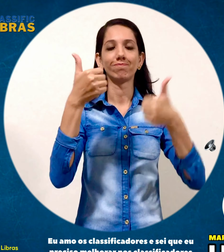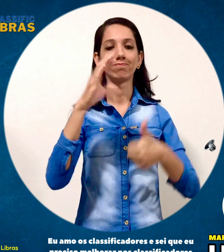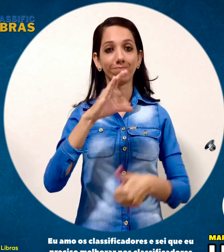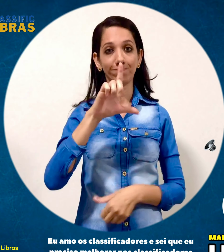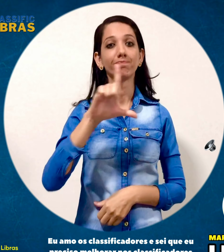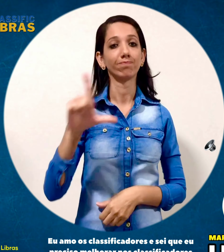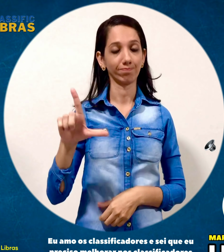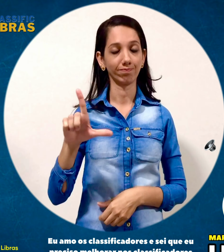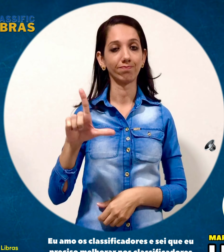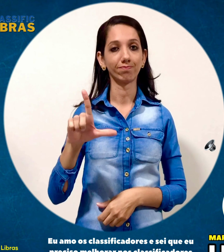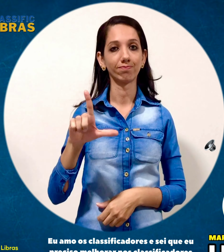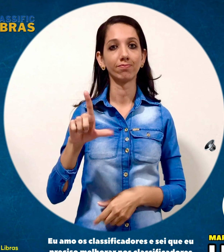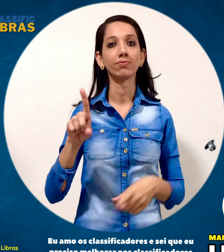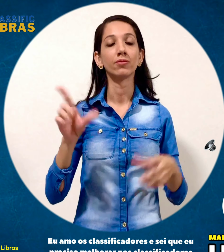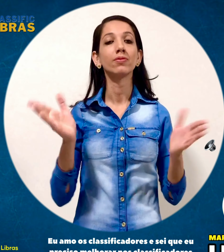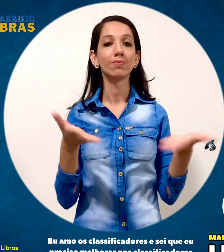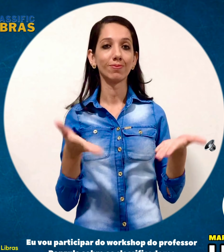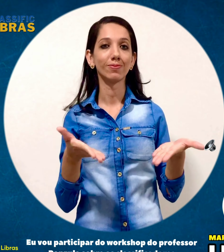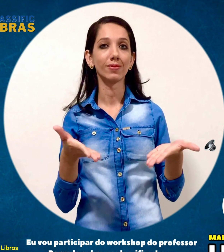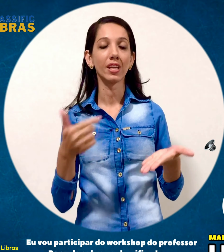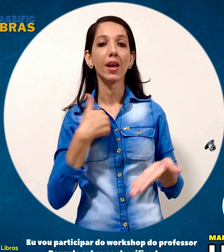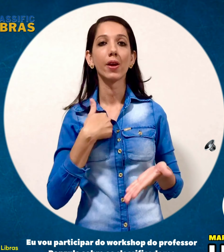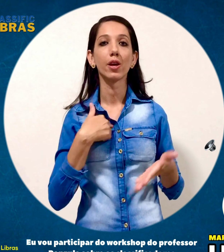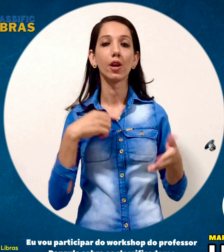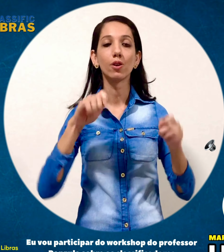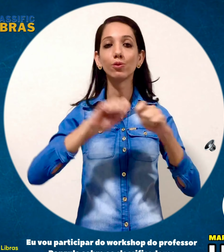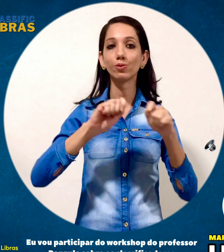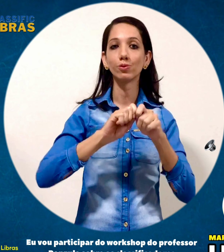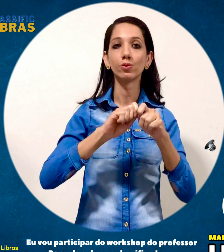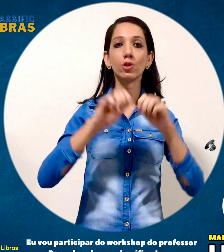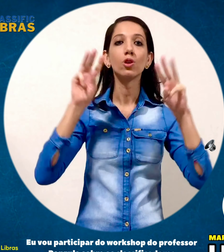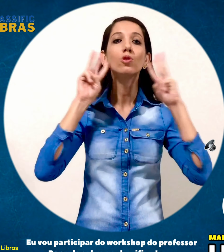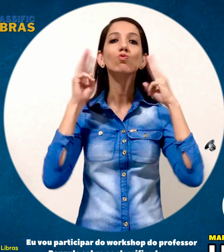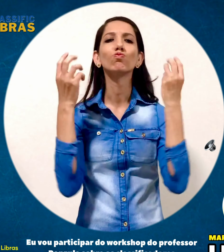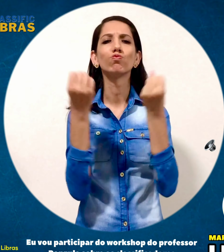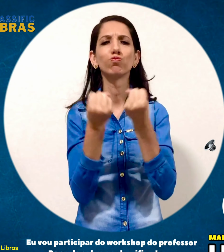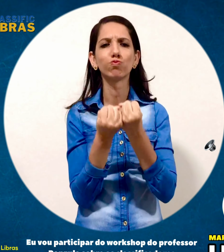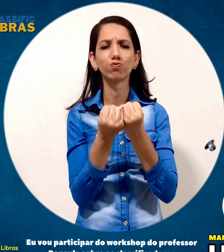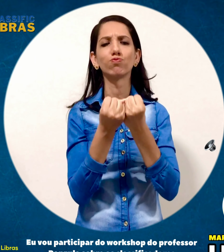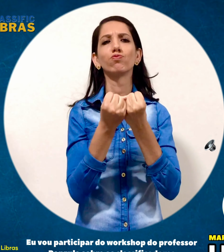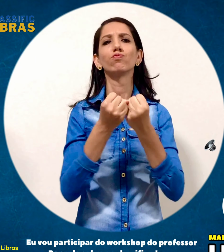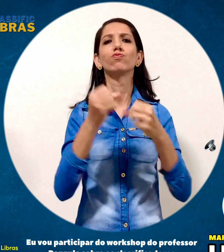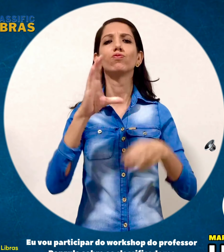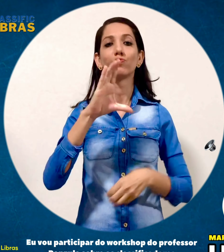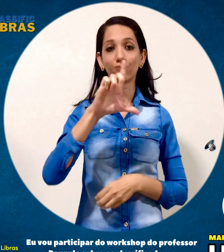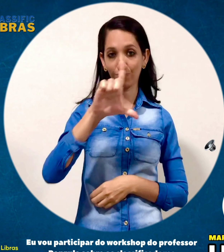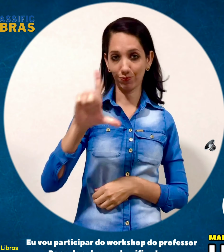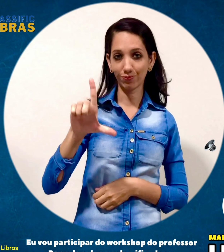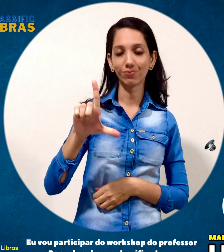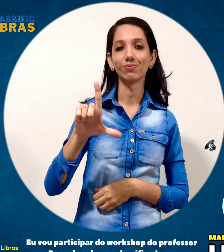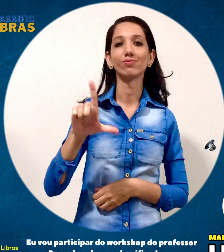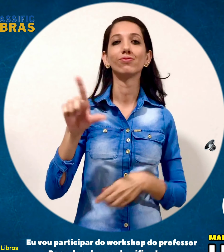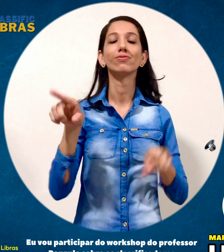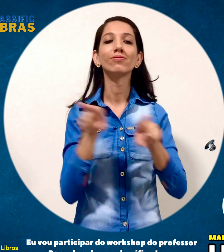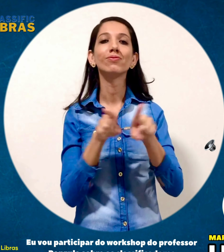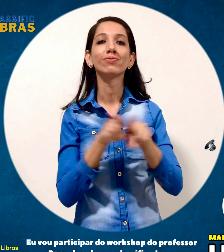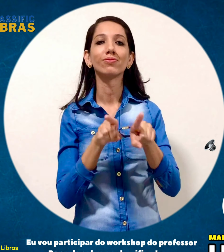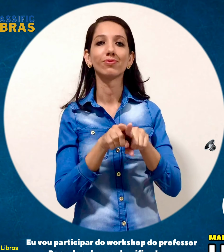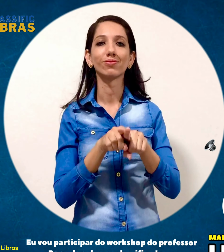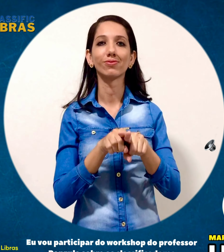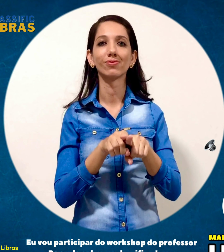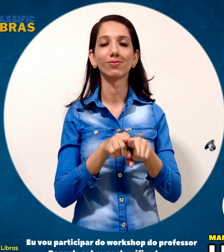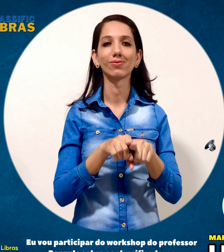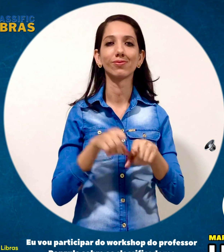melhorar nos classificadores. Eu vou participar do workshop do professor Ranzula